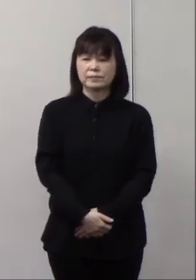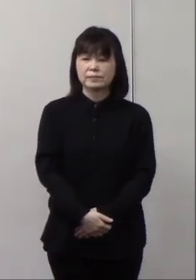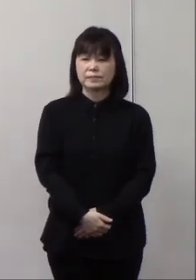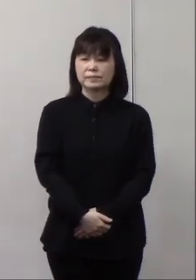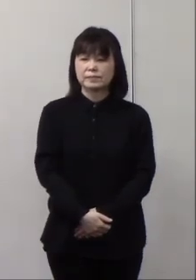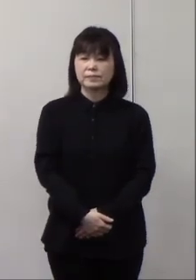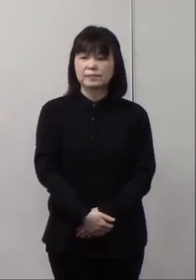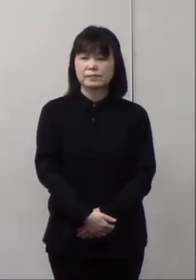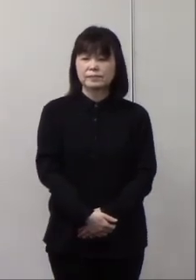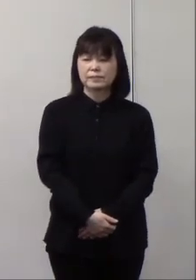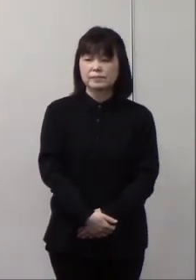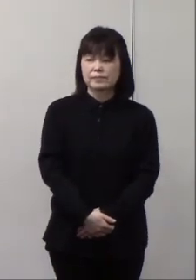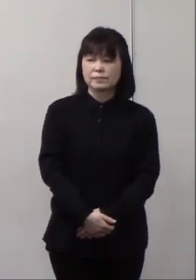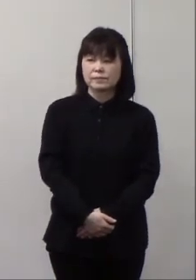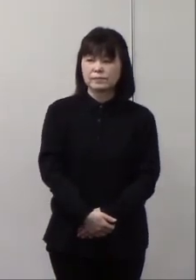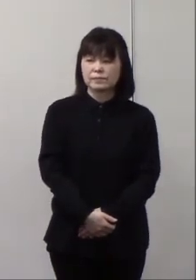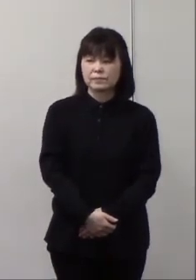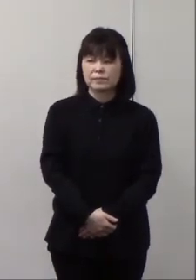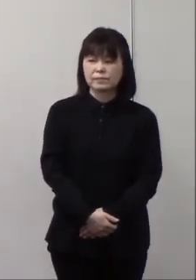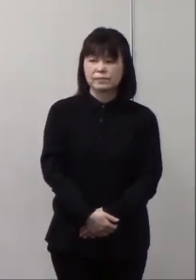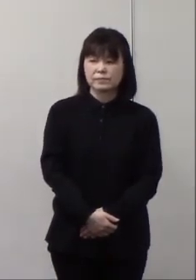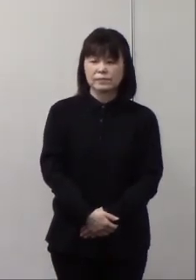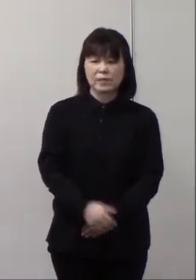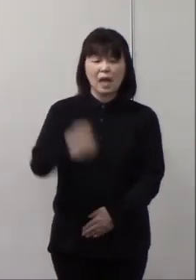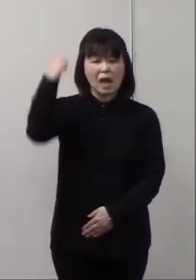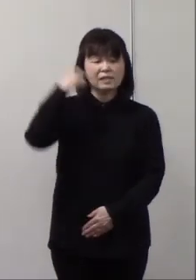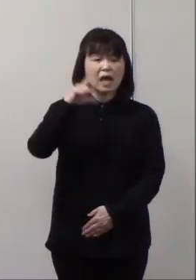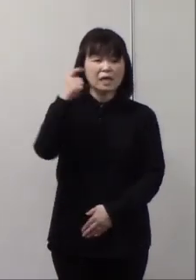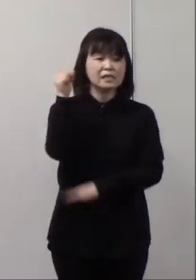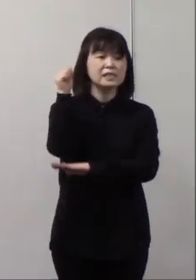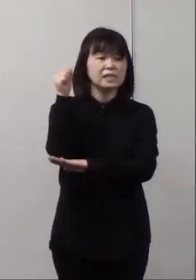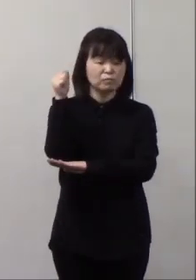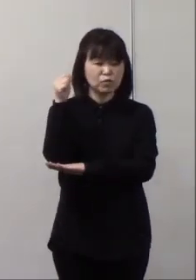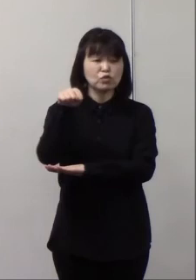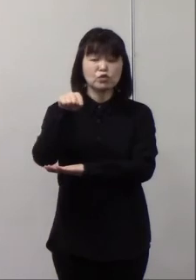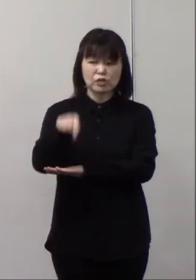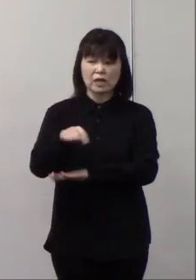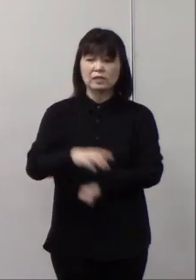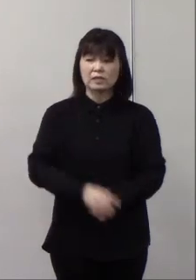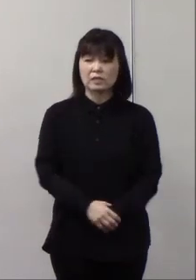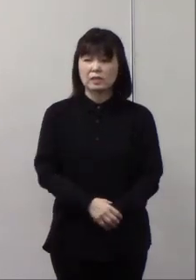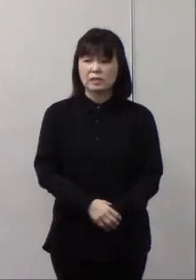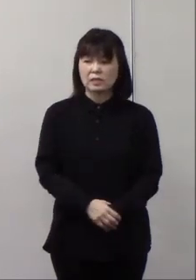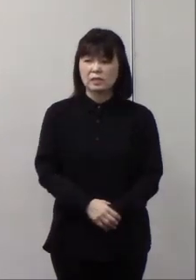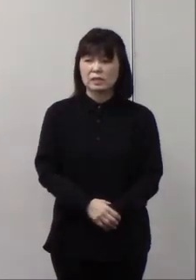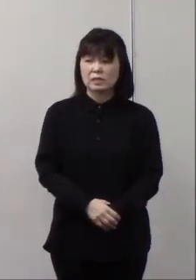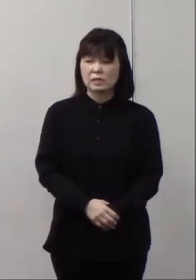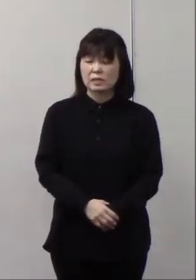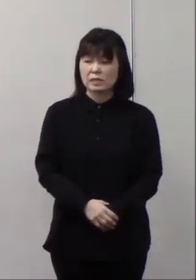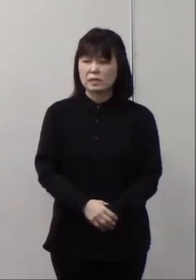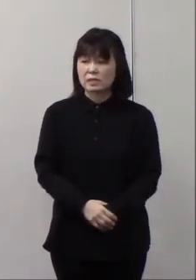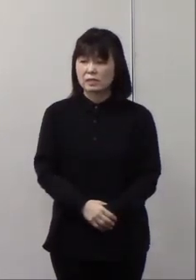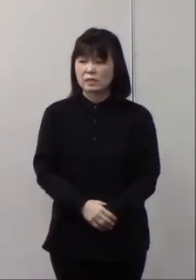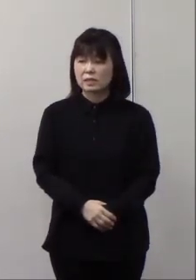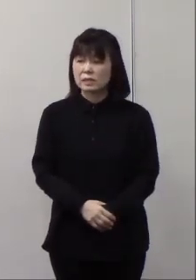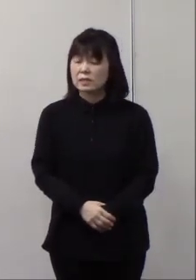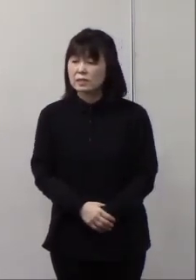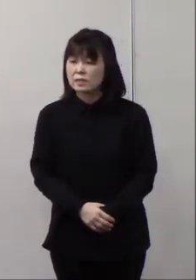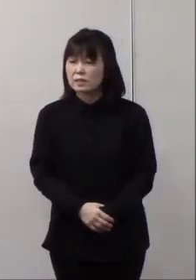はい、どうぞ。 最新のですね、これ出雲の支援っていうのはいつから実施